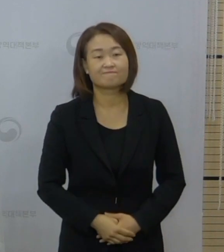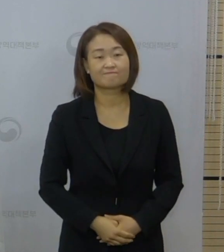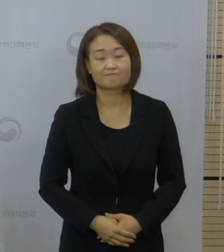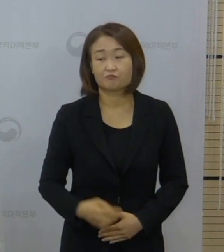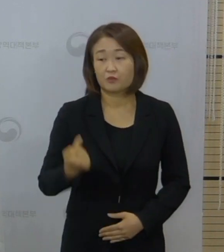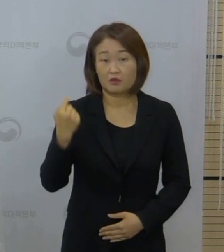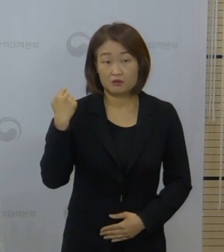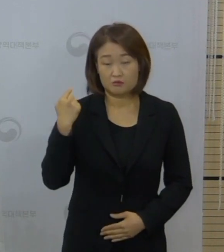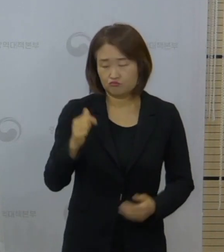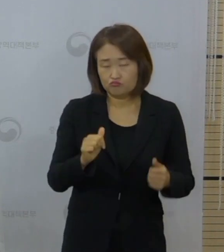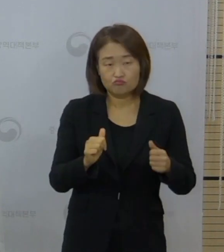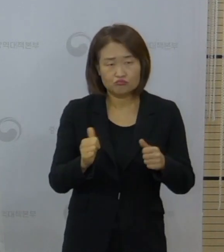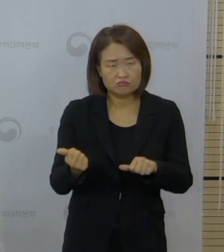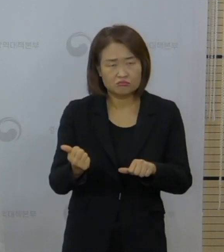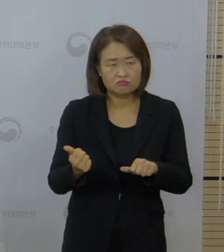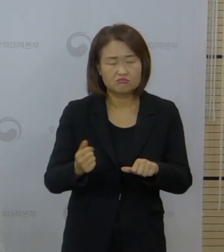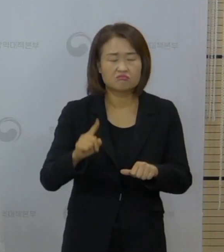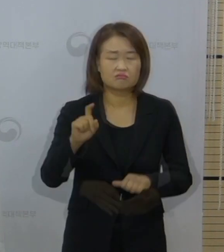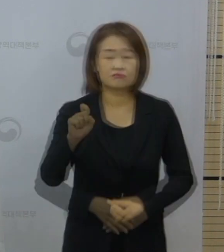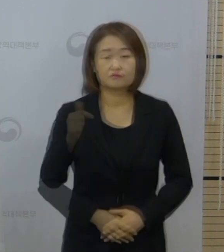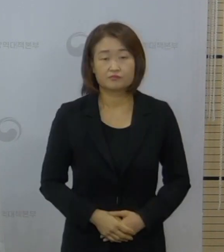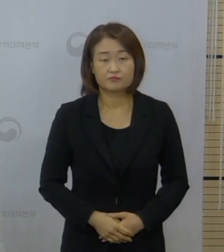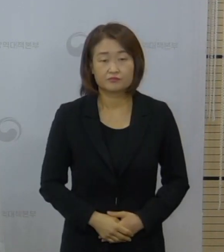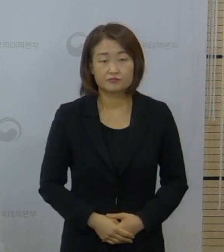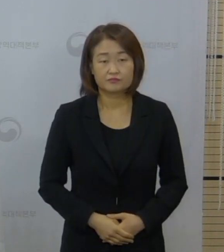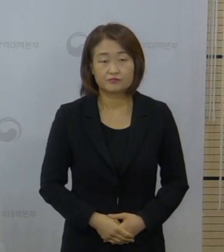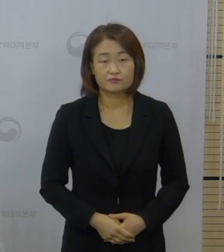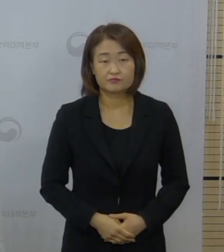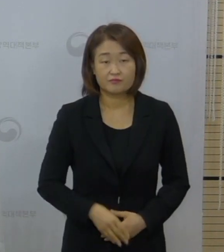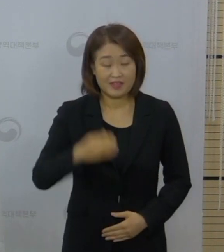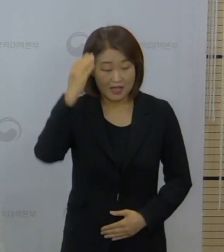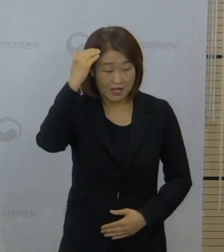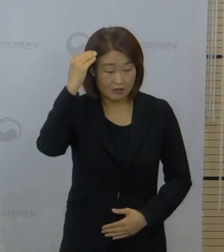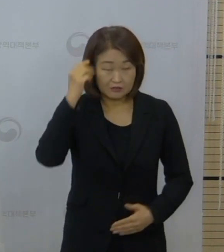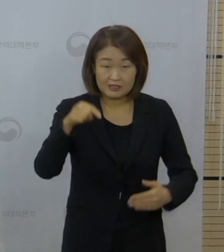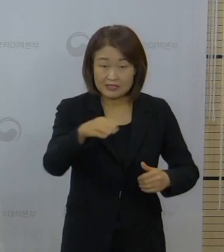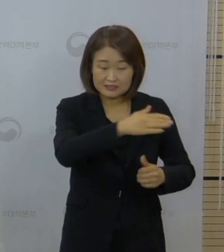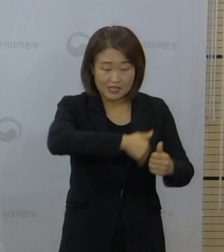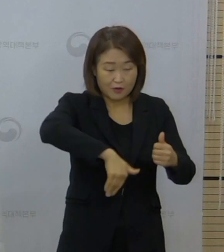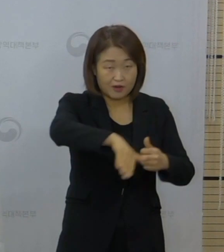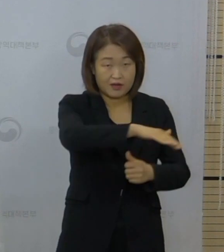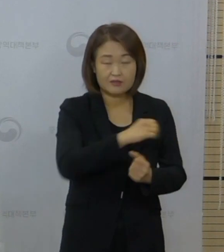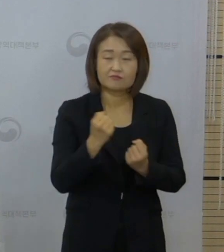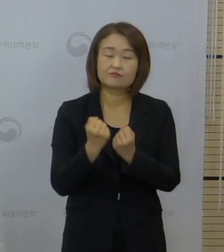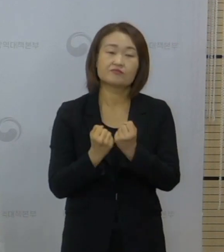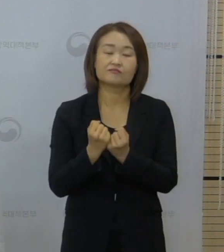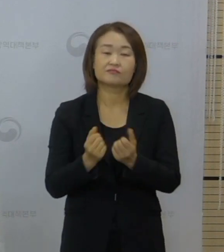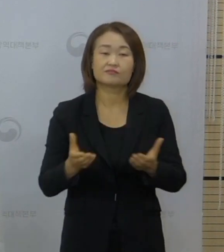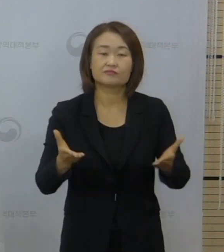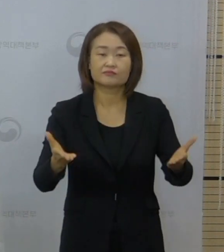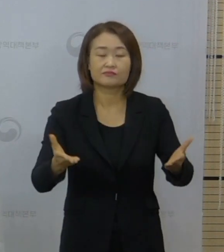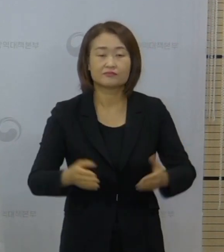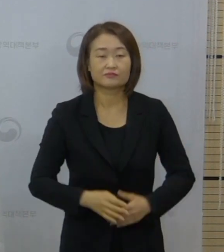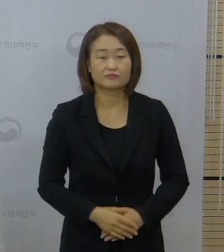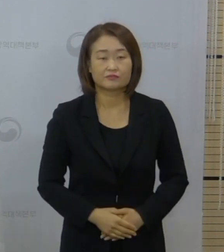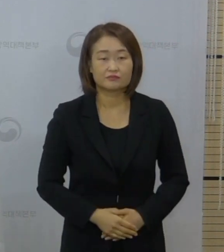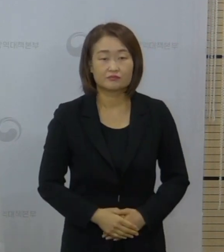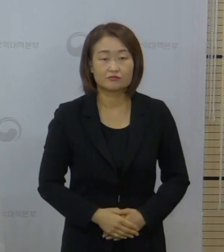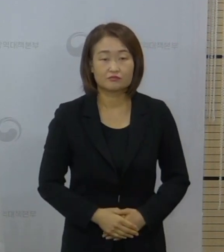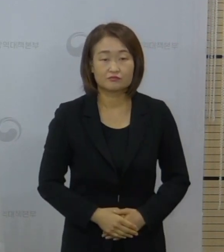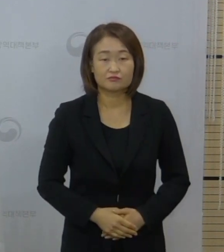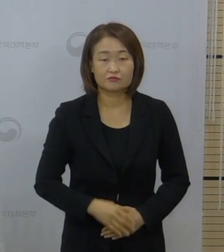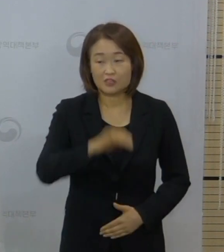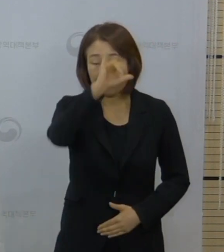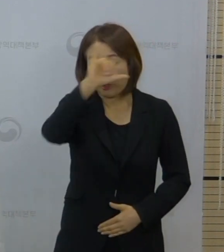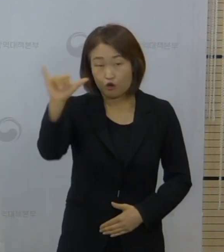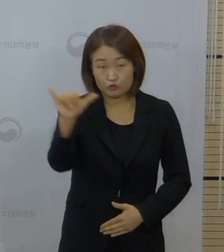어제 사망자는 16분입니다. 국내 주요 발생 현황을 말씀드리겠습니다. 전국